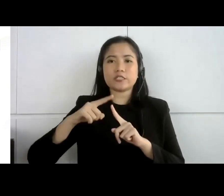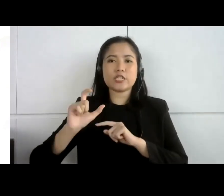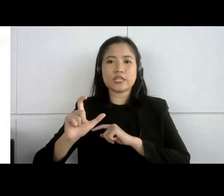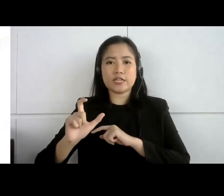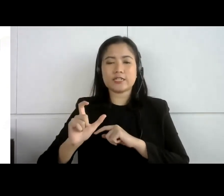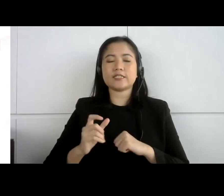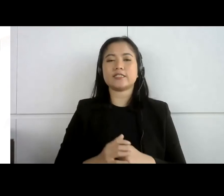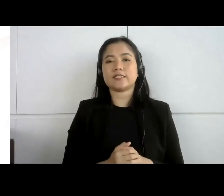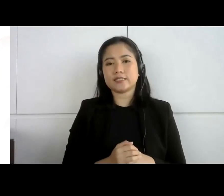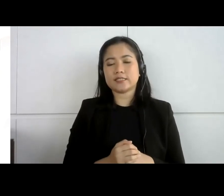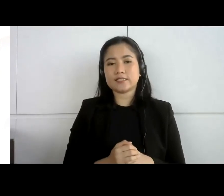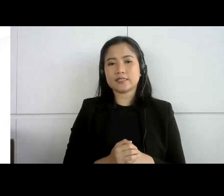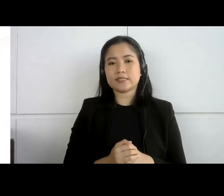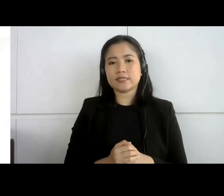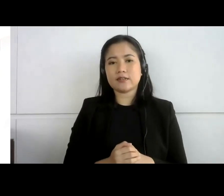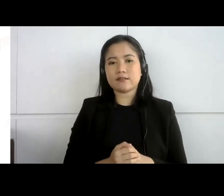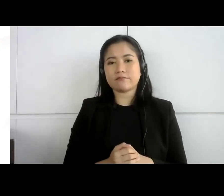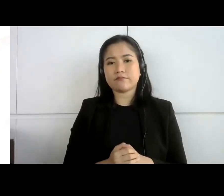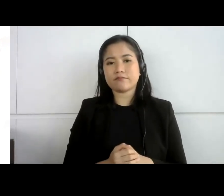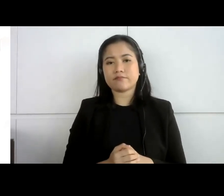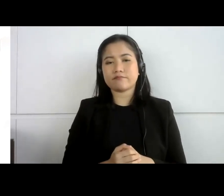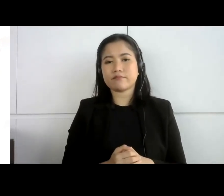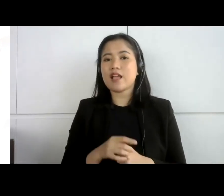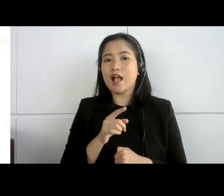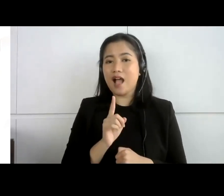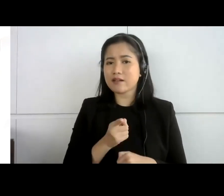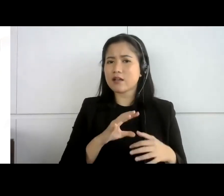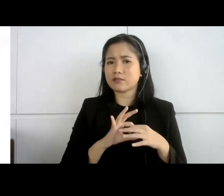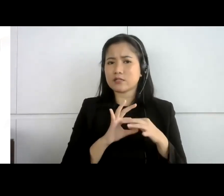dan tentunya ada kerjasama dengan